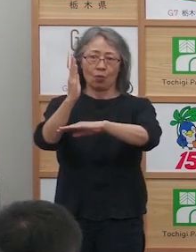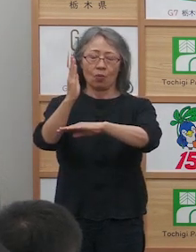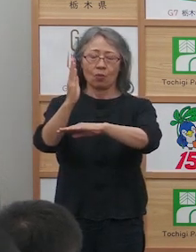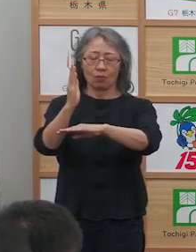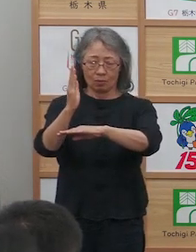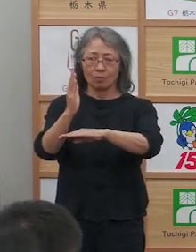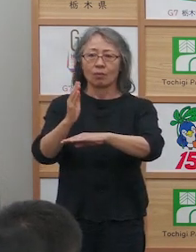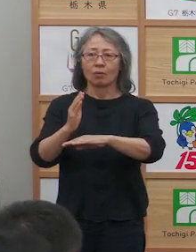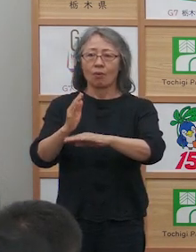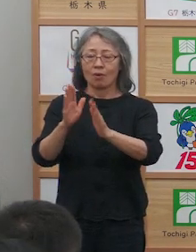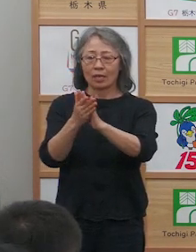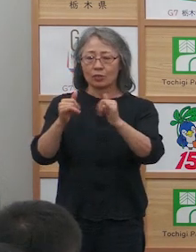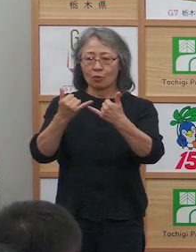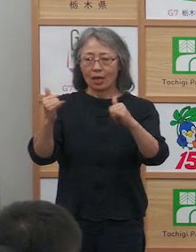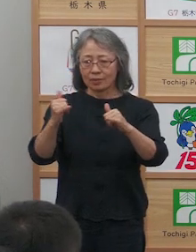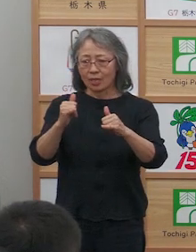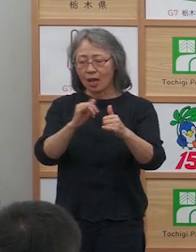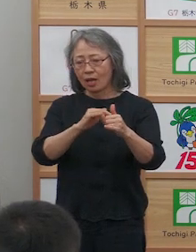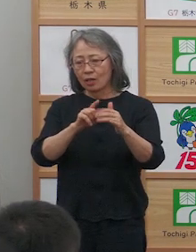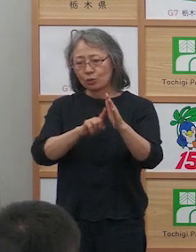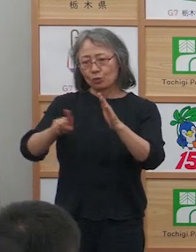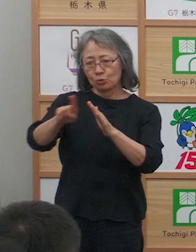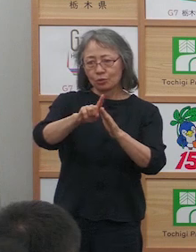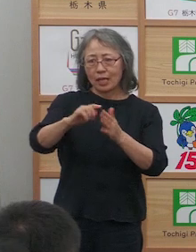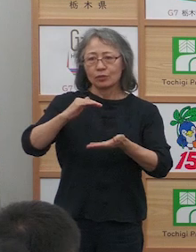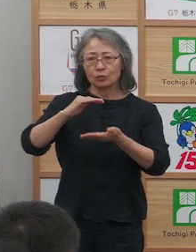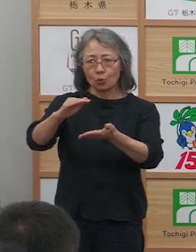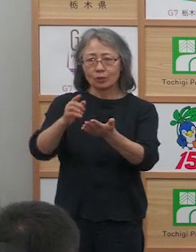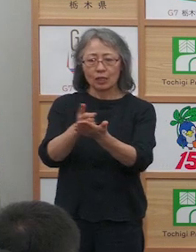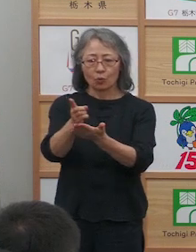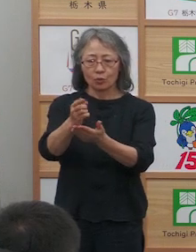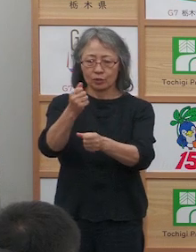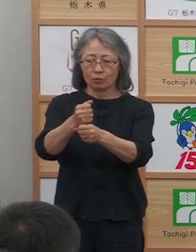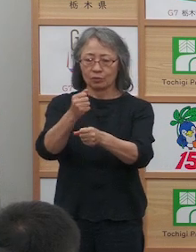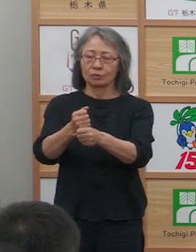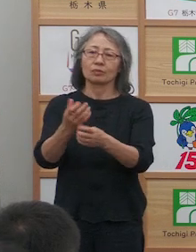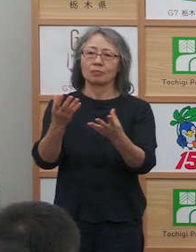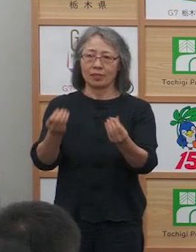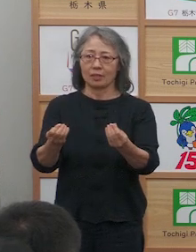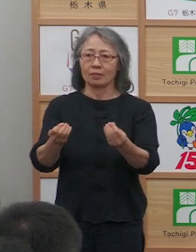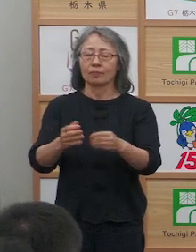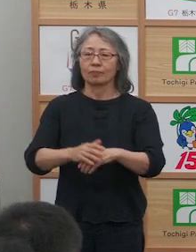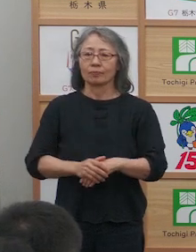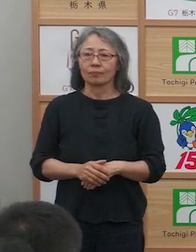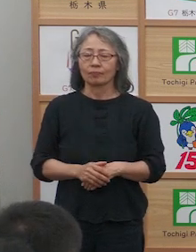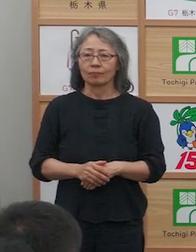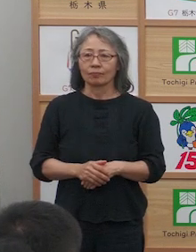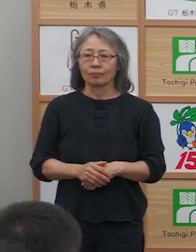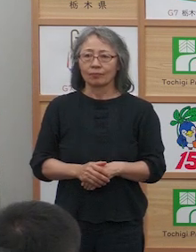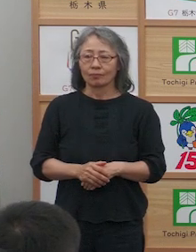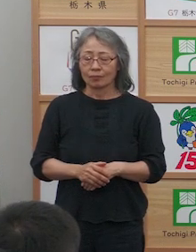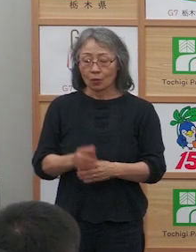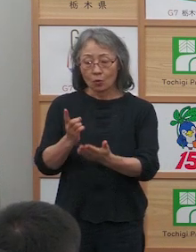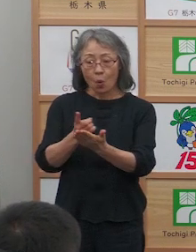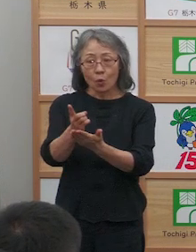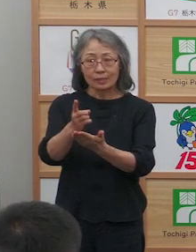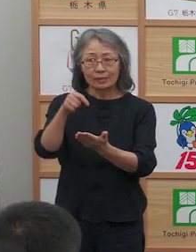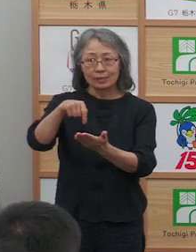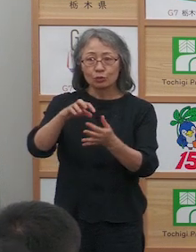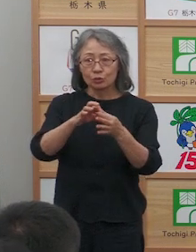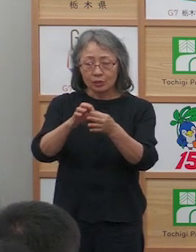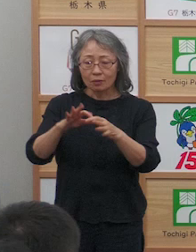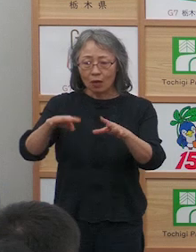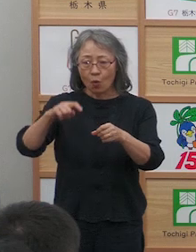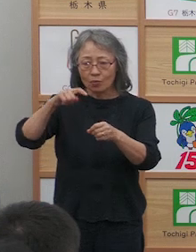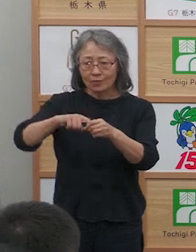する県障害者優先調達推進方針を策定いたしました。本方針については今